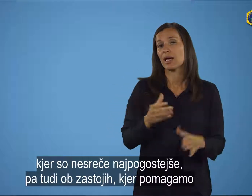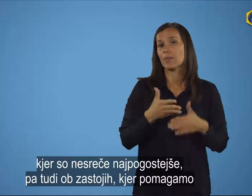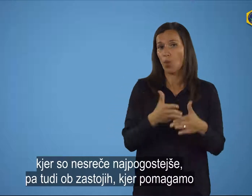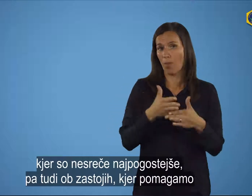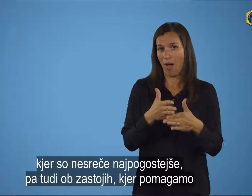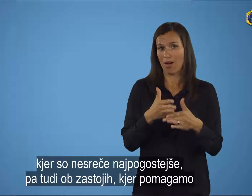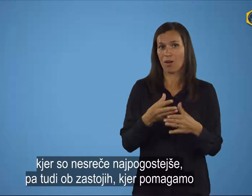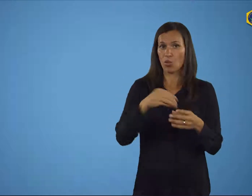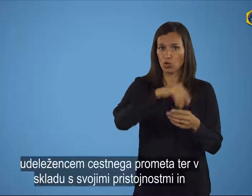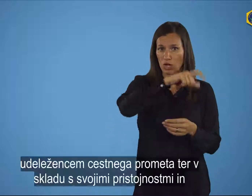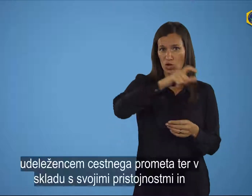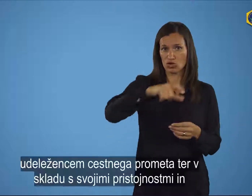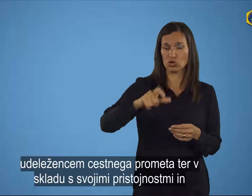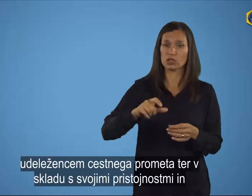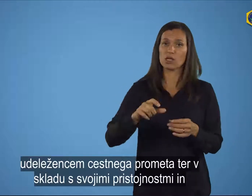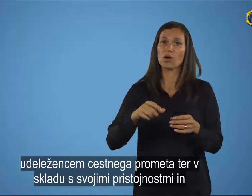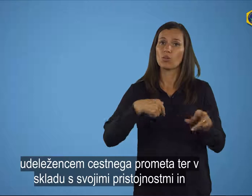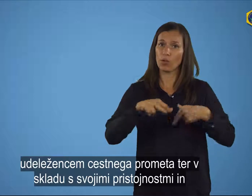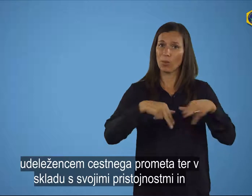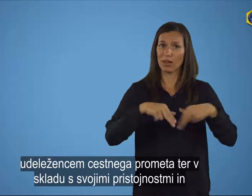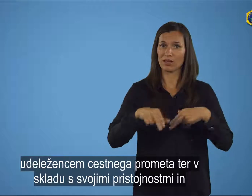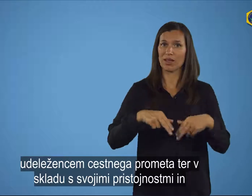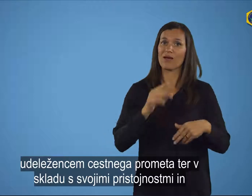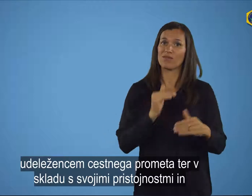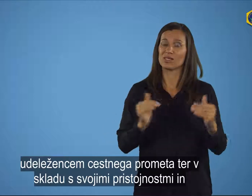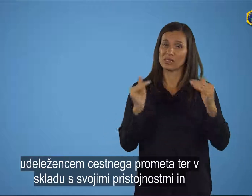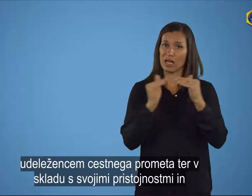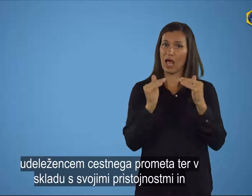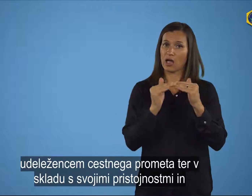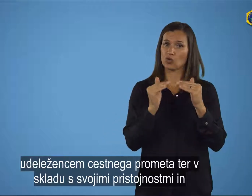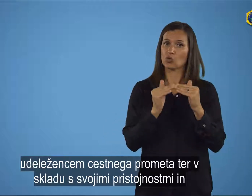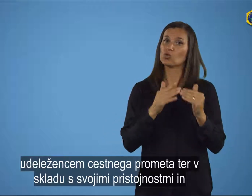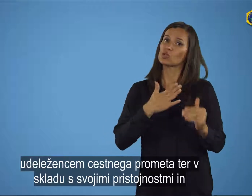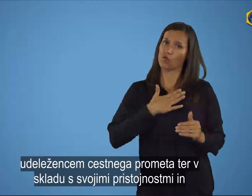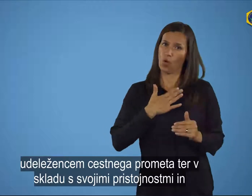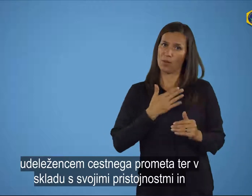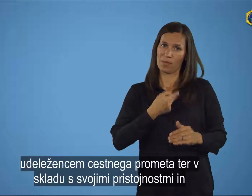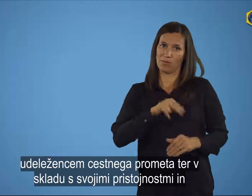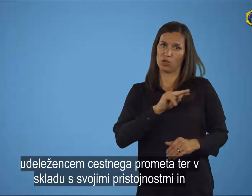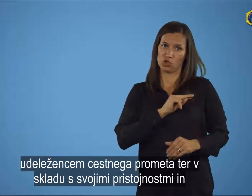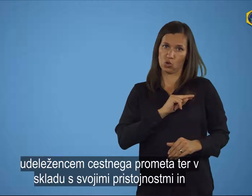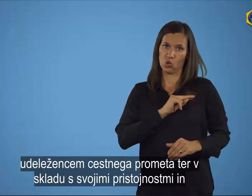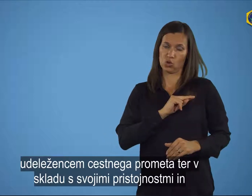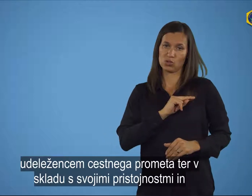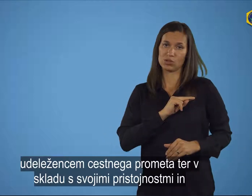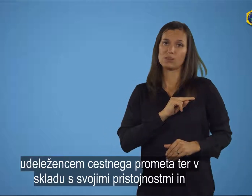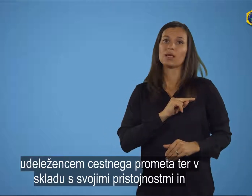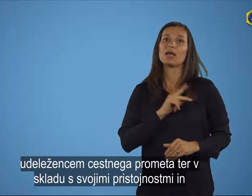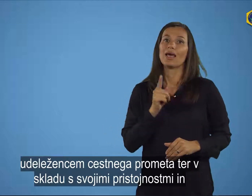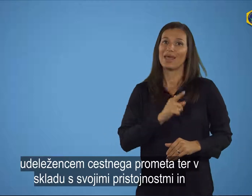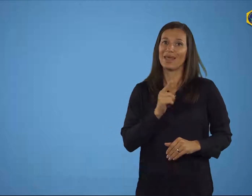in infrastrukturnimi zmožnostmi poskušamo zagotavljati čim večjo pretočnost prometa.